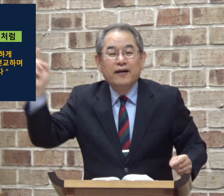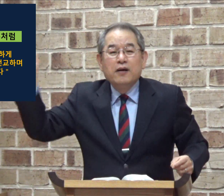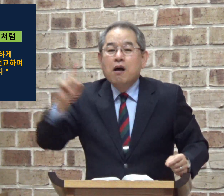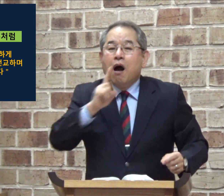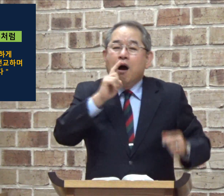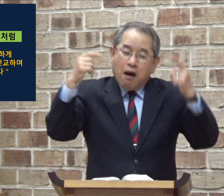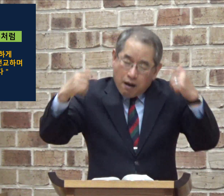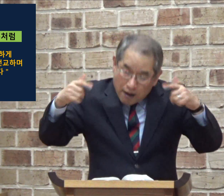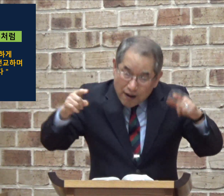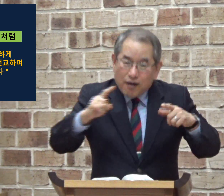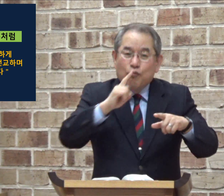선교하며 삽시다.